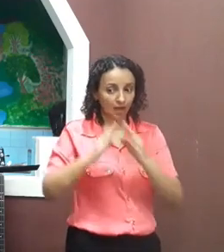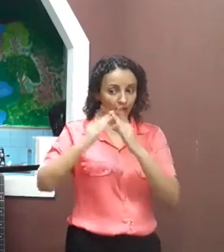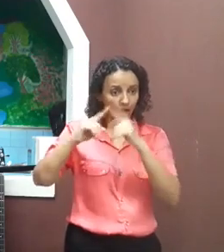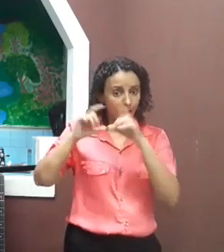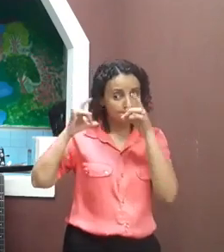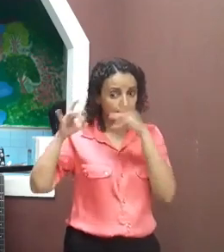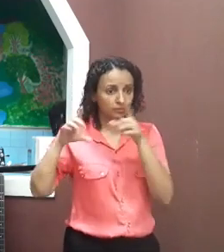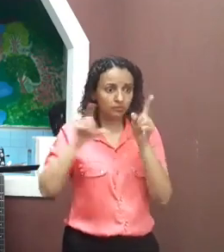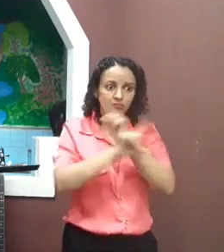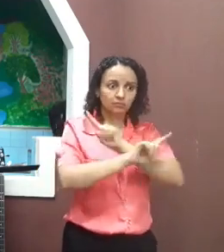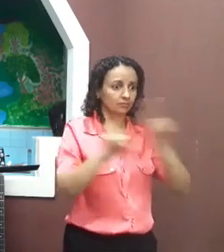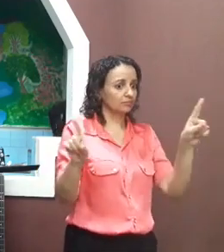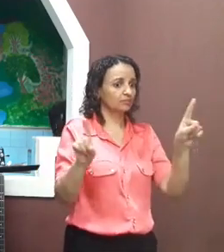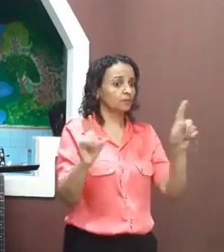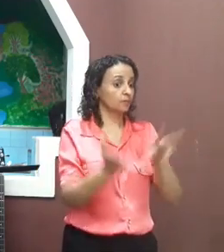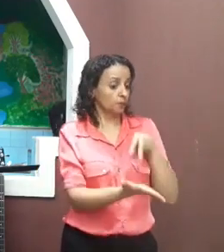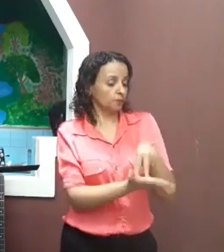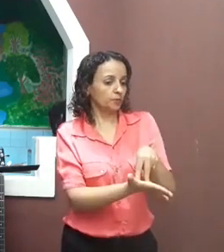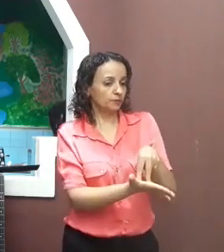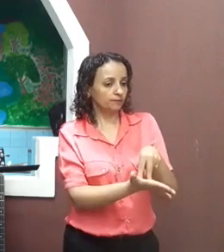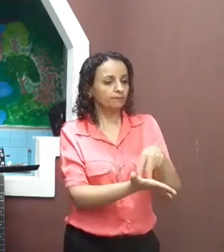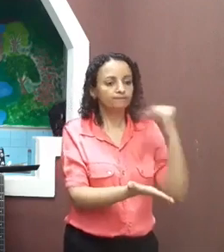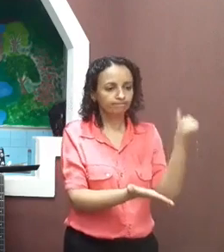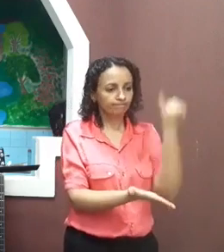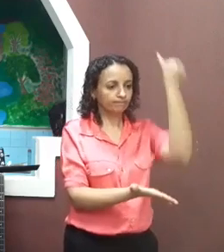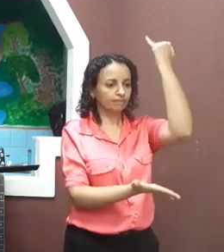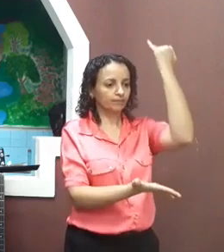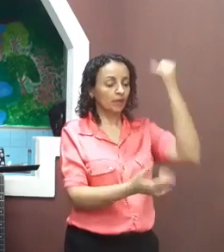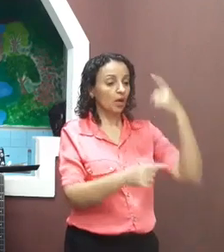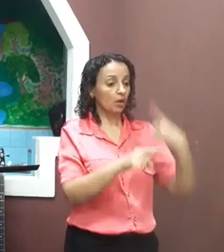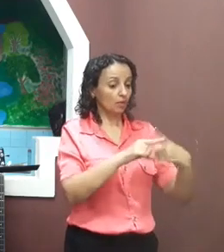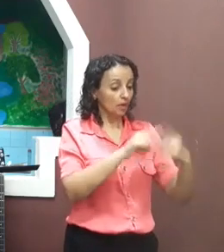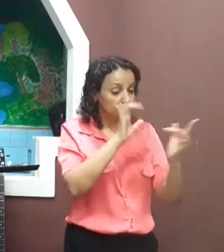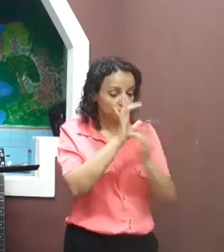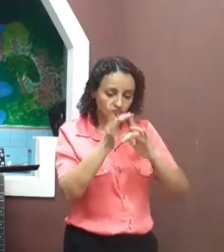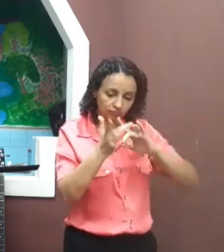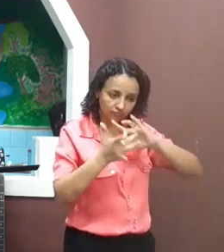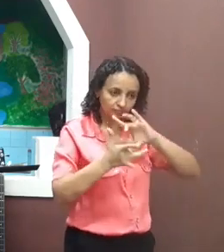Ela é tão importante que Jesus morreu para formar ela.